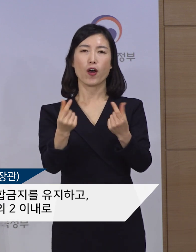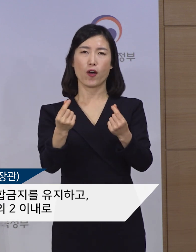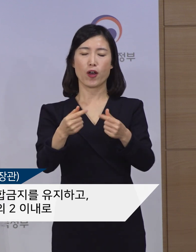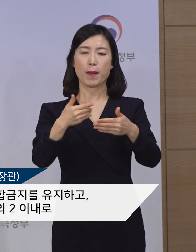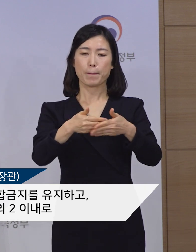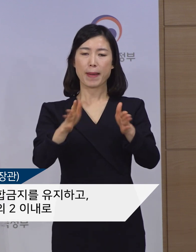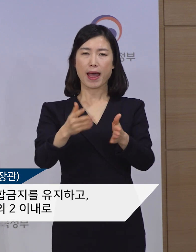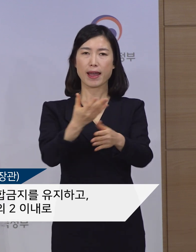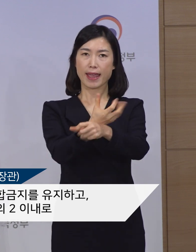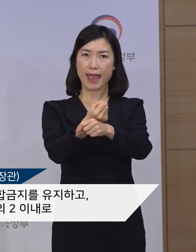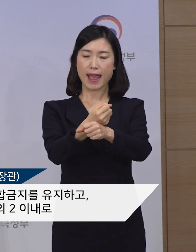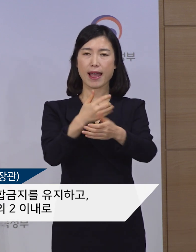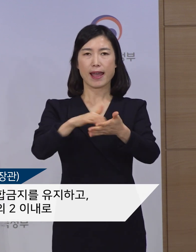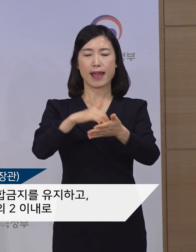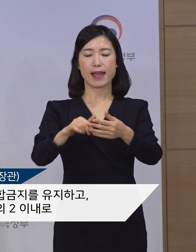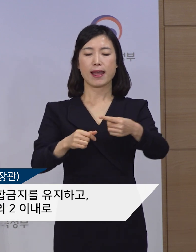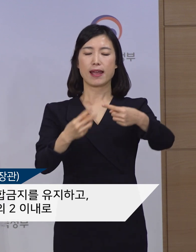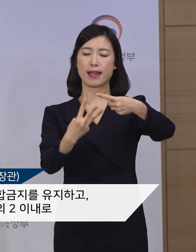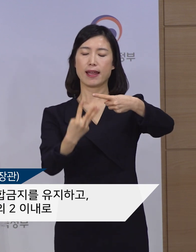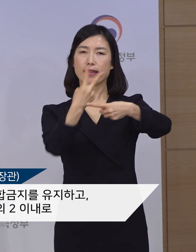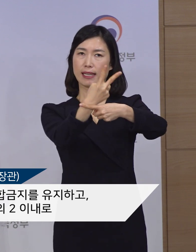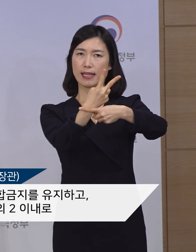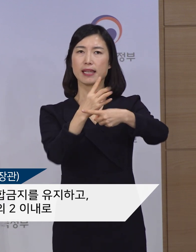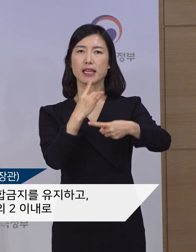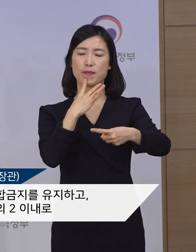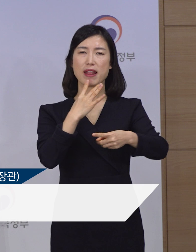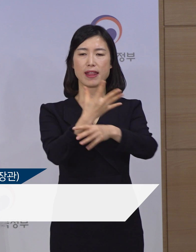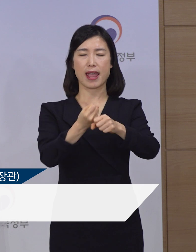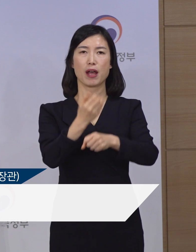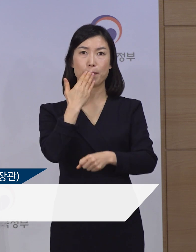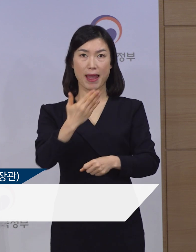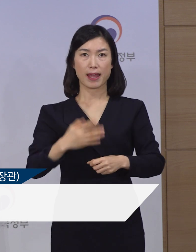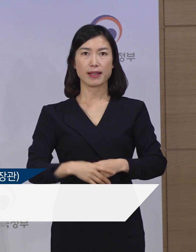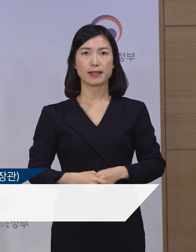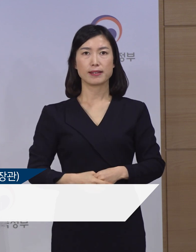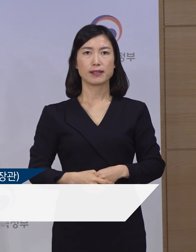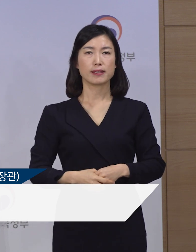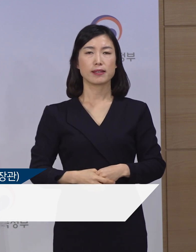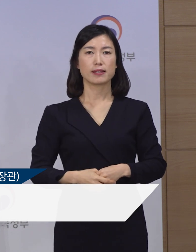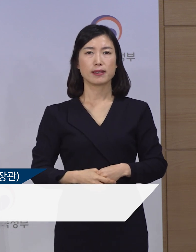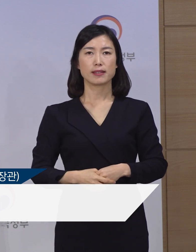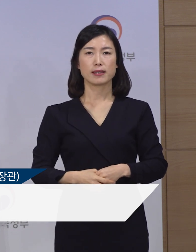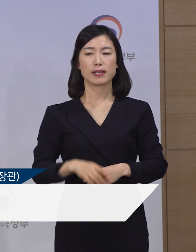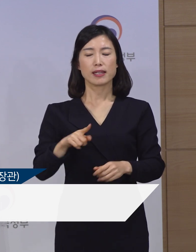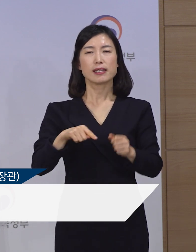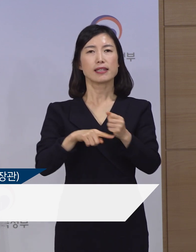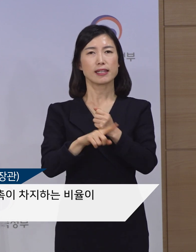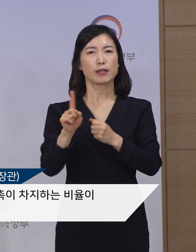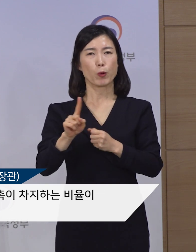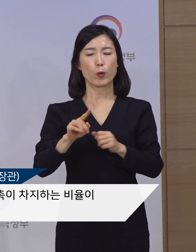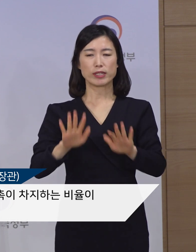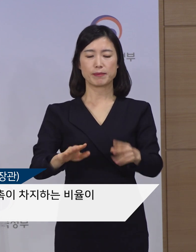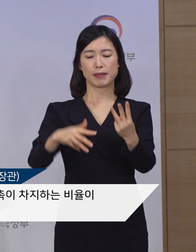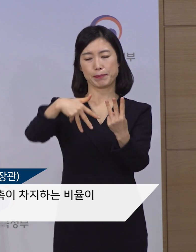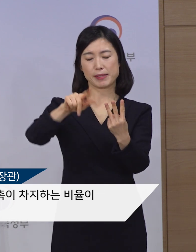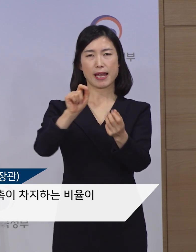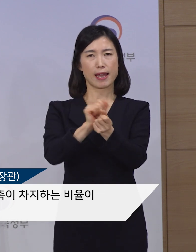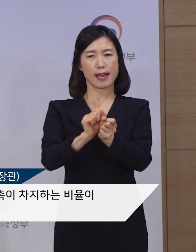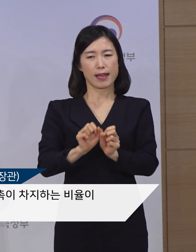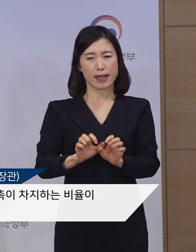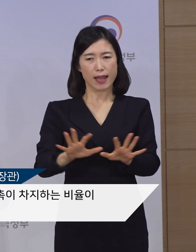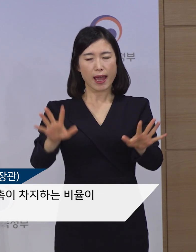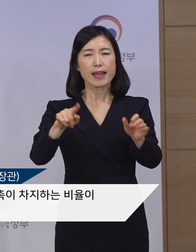등의 숙박시설도 객실 수의 3분의 2 이내로 예약을 제한하는 조치가 유지됩니다. 이는